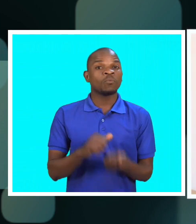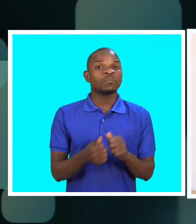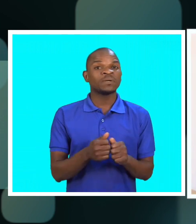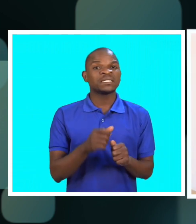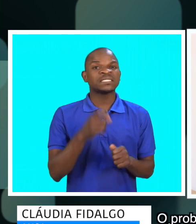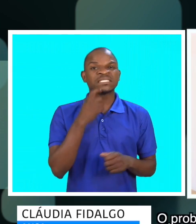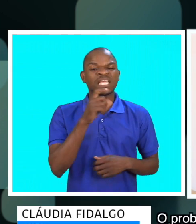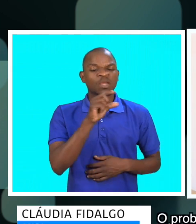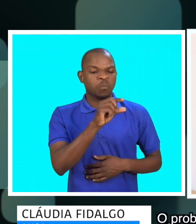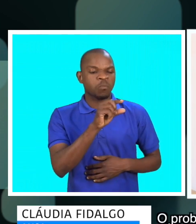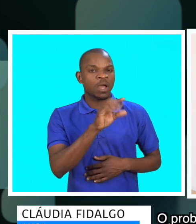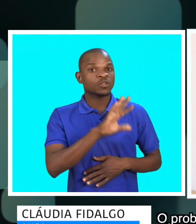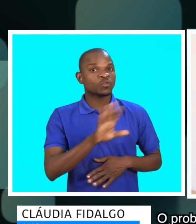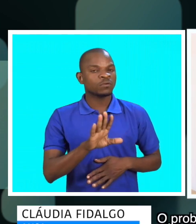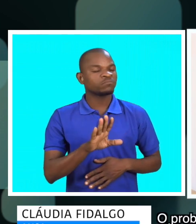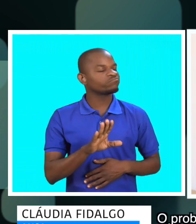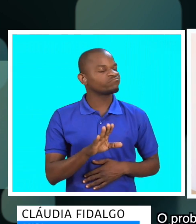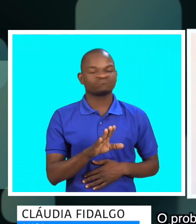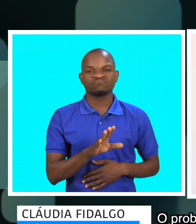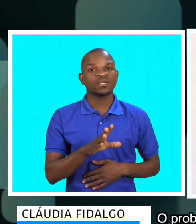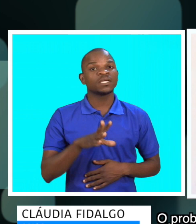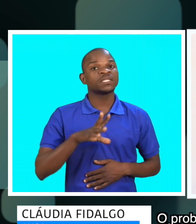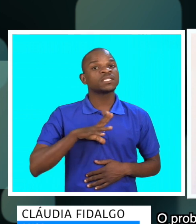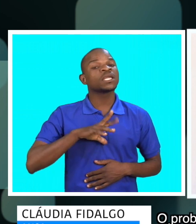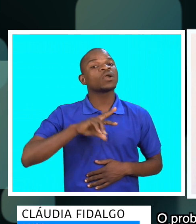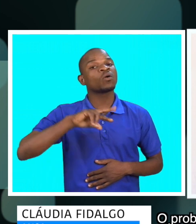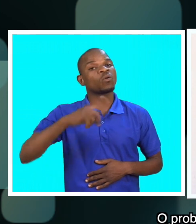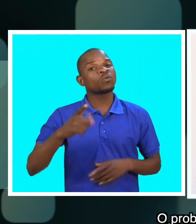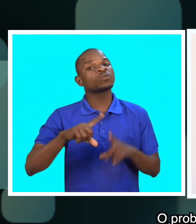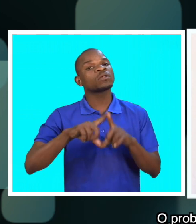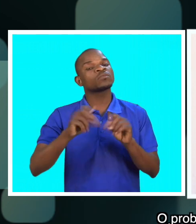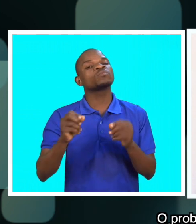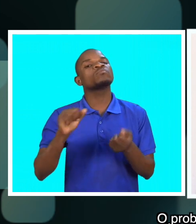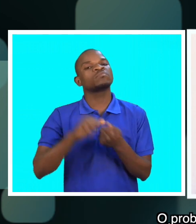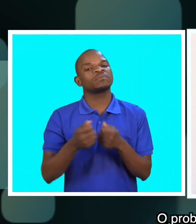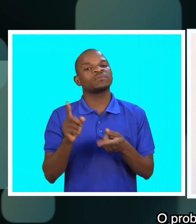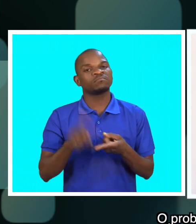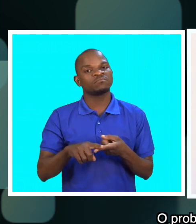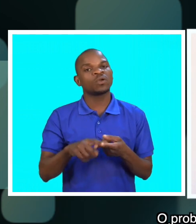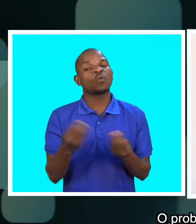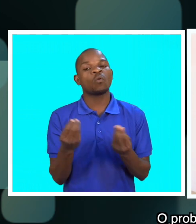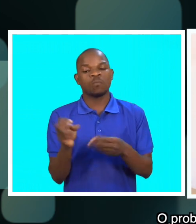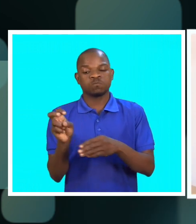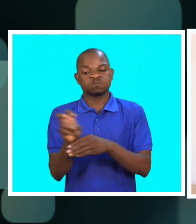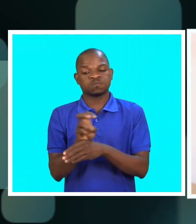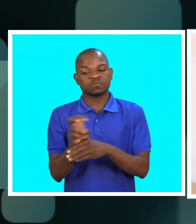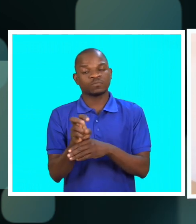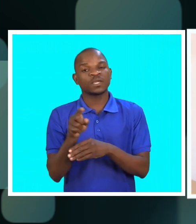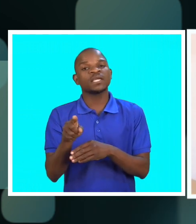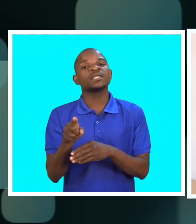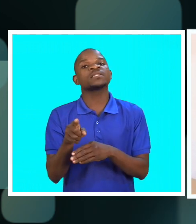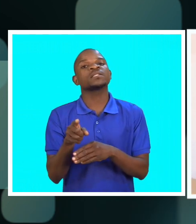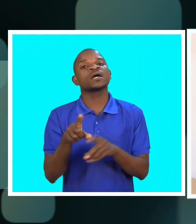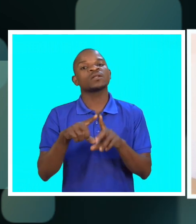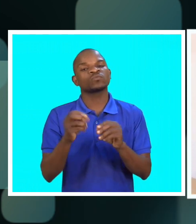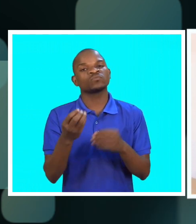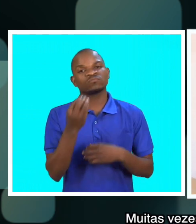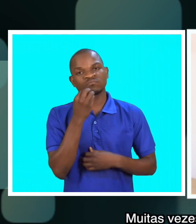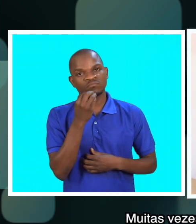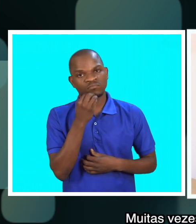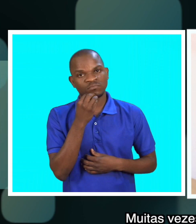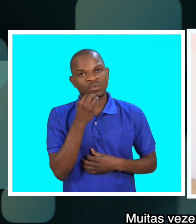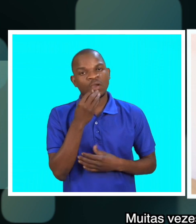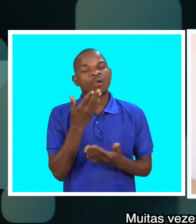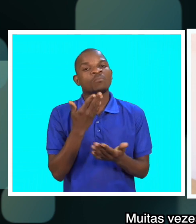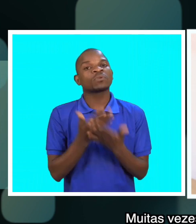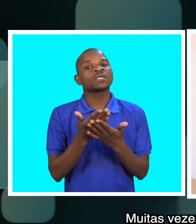Porque o problema não é só a dosagem e é a conservação dos alimentos, não é? É preciso, porque